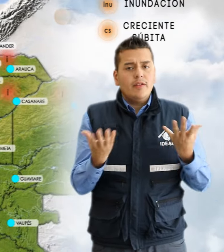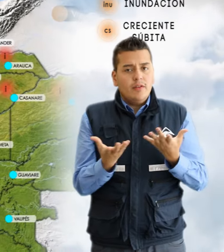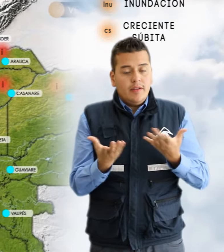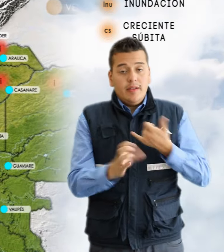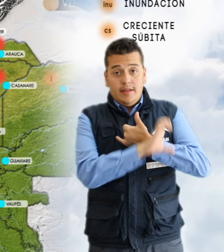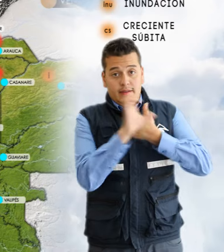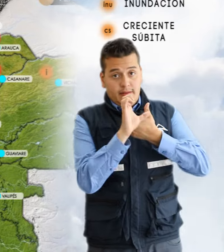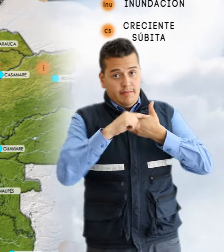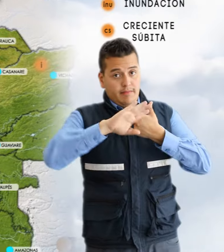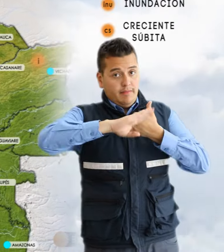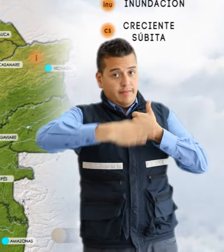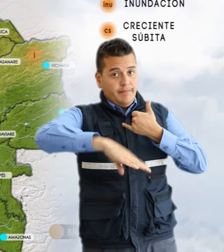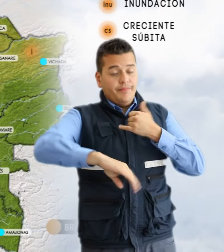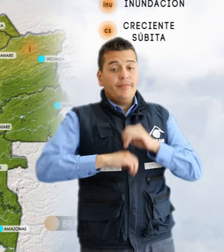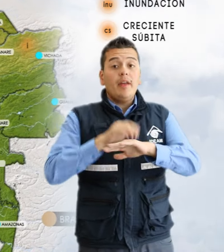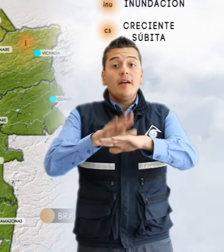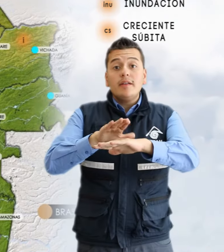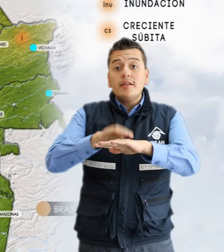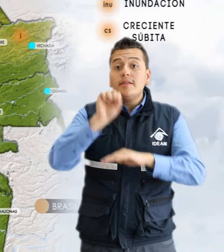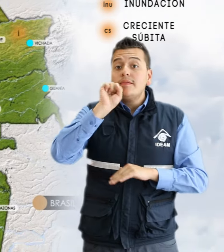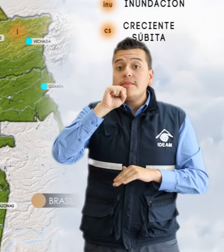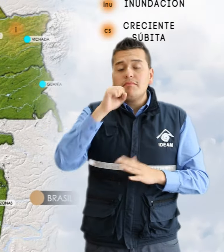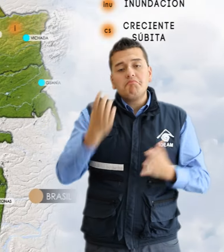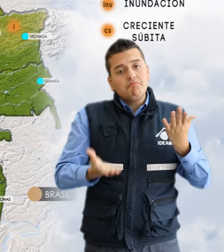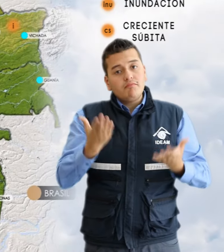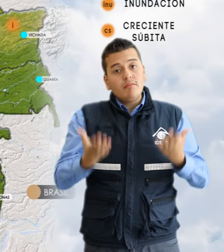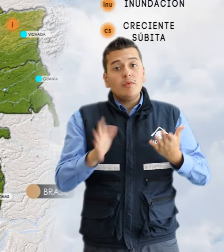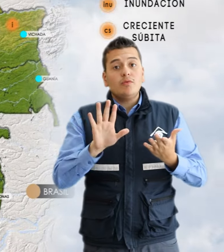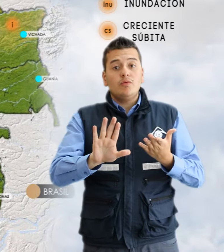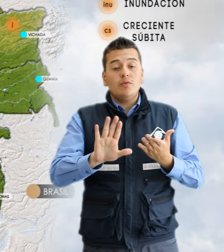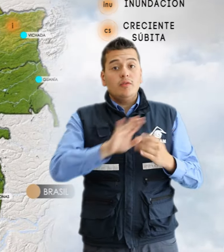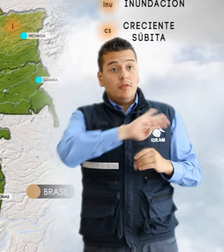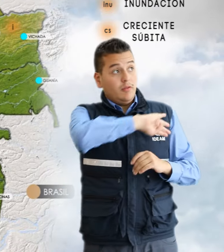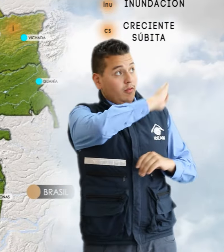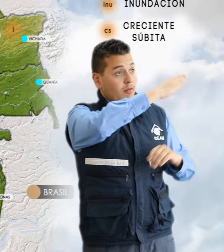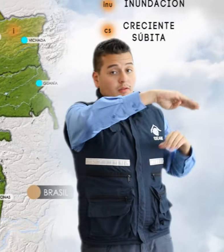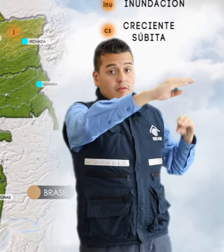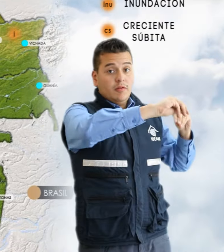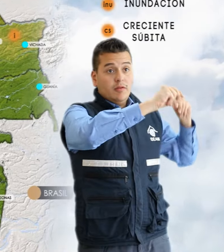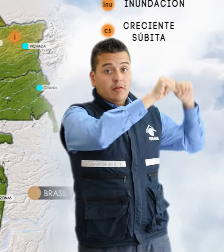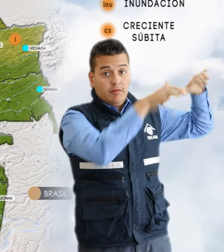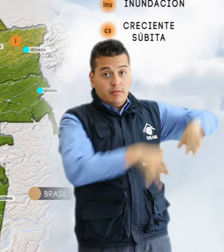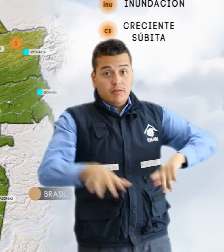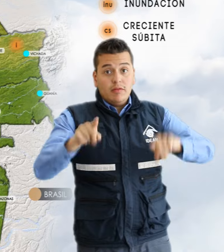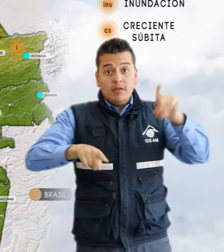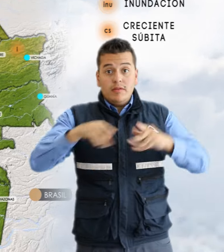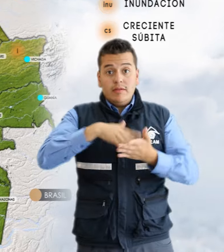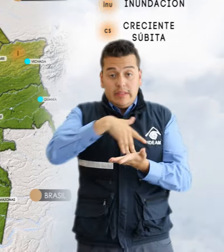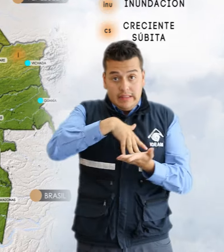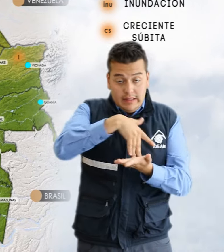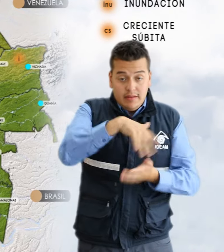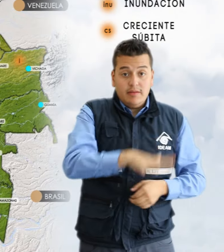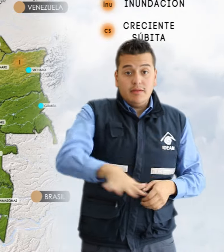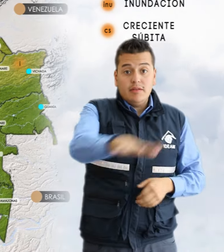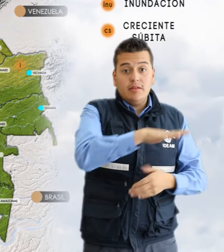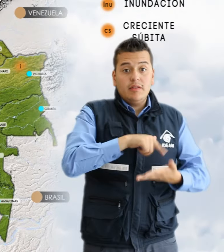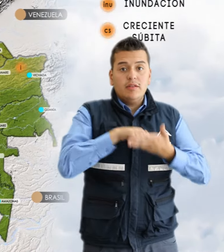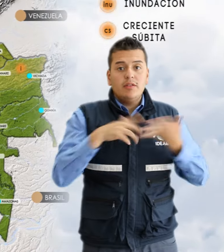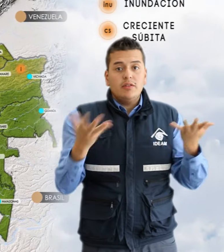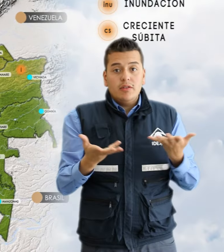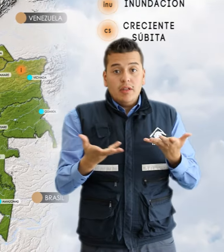regiones Caribe y Andina. Alerta naranja por probabilidad moderada de deslizamiento de tierra en sectores inestables o de alta pendiente localizados